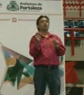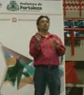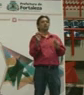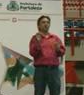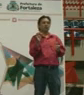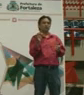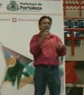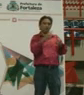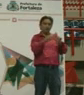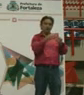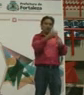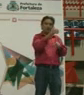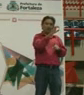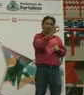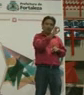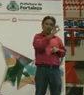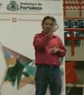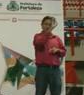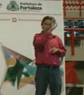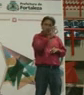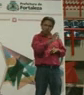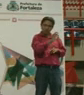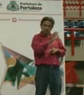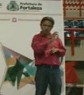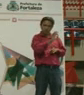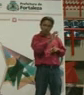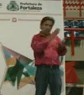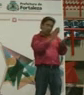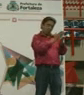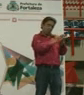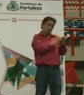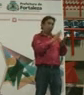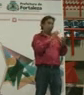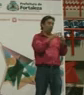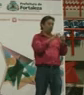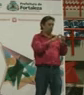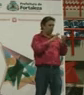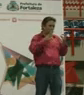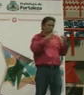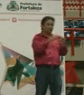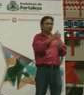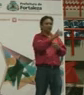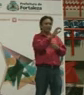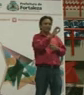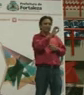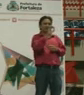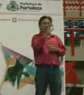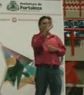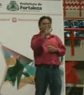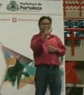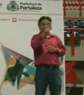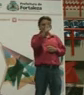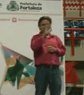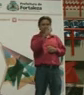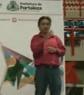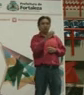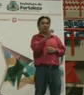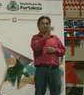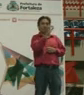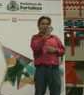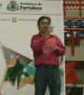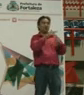Porque 10% é a décima parte. O todo não é 100%. 10% é dividir por 10.